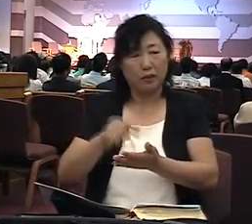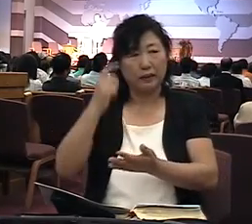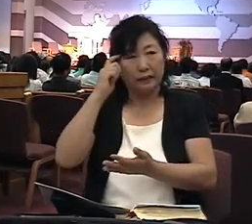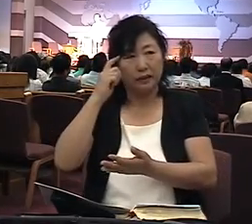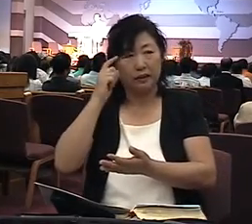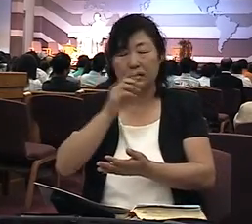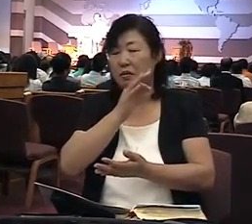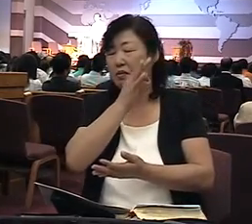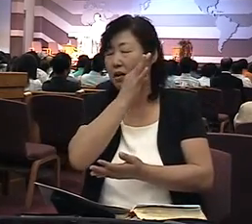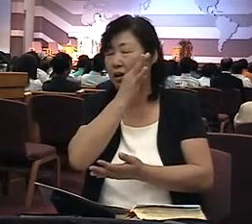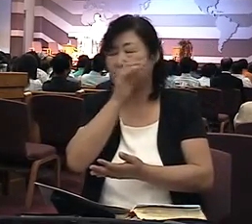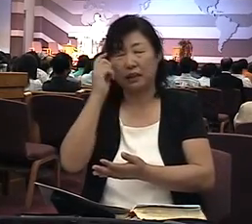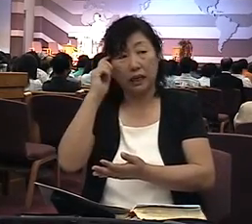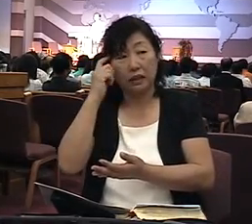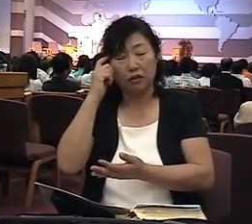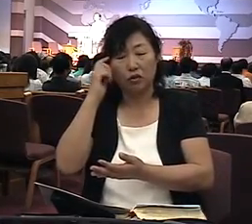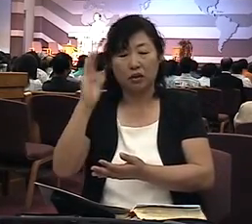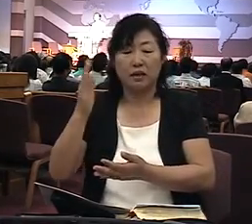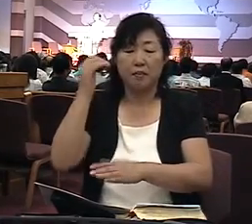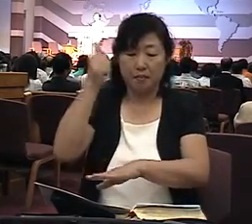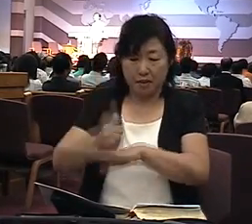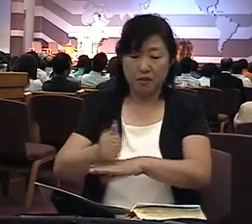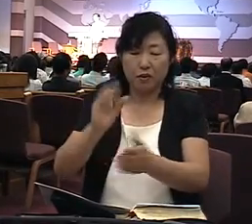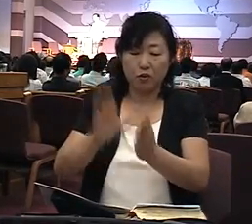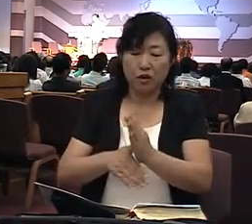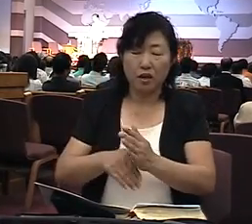마지막 때에 영적인 전쟁을 앞두고